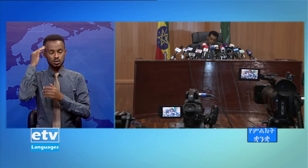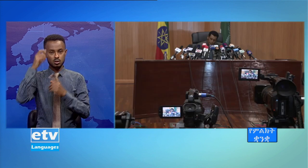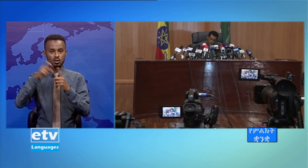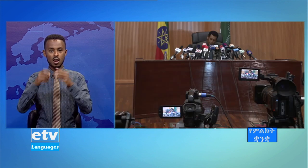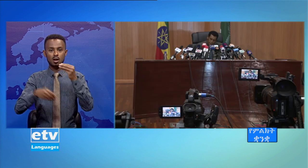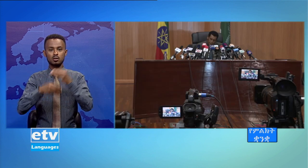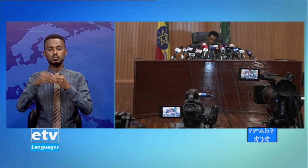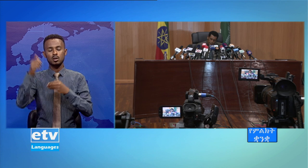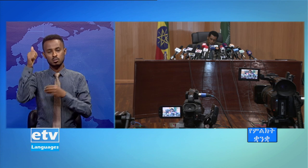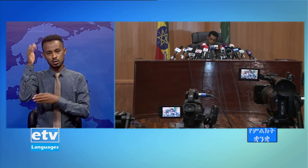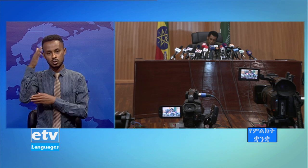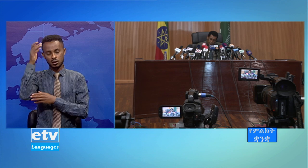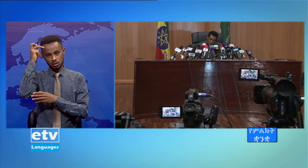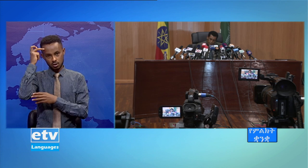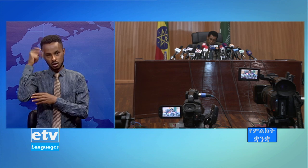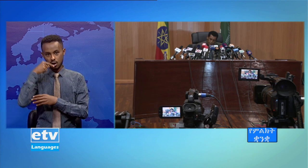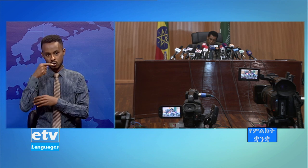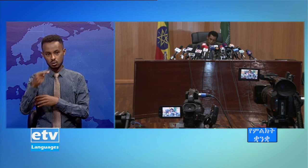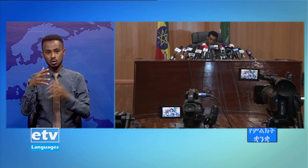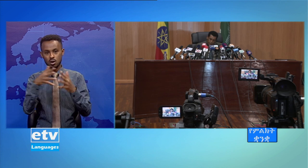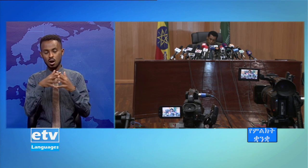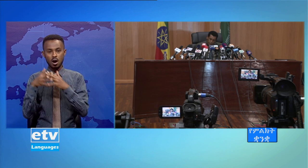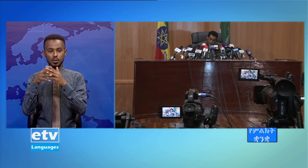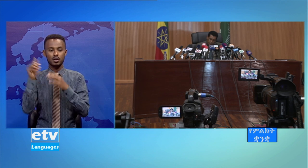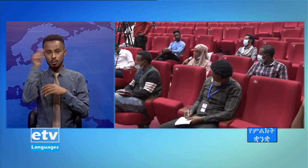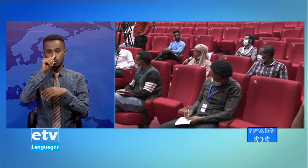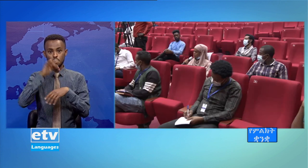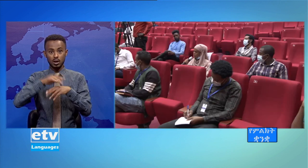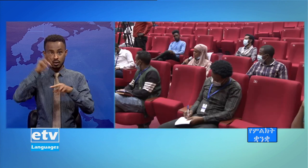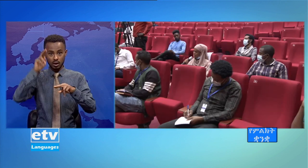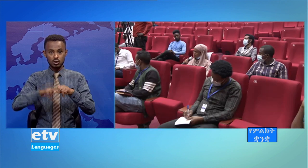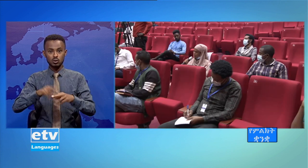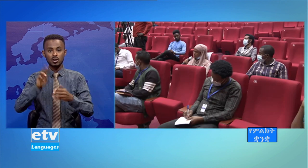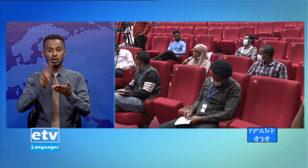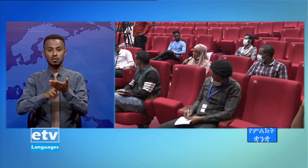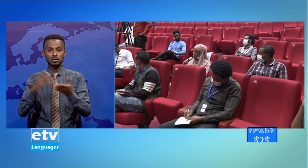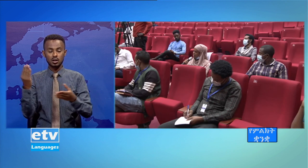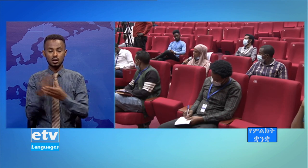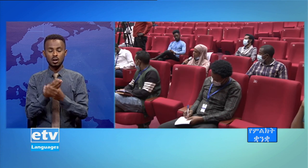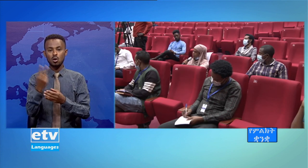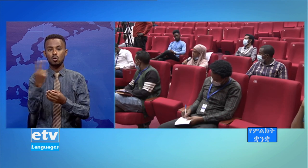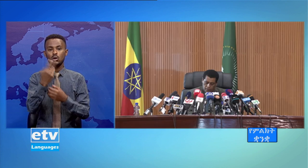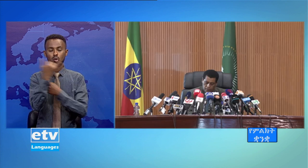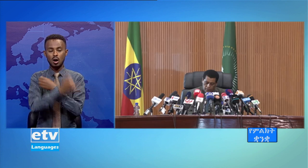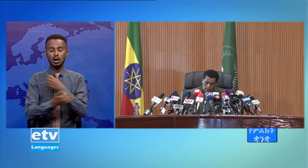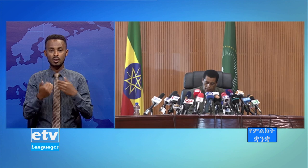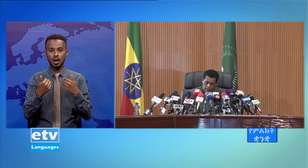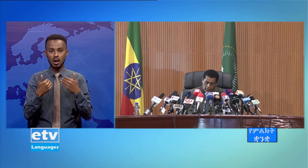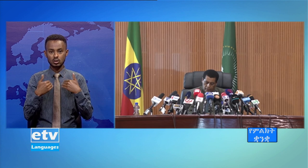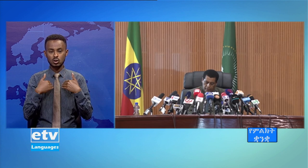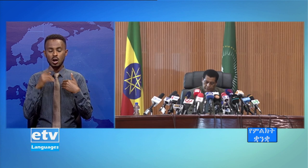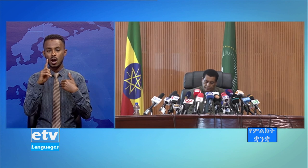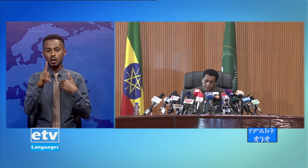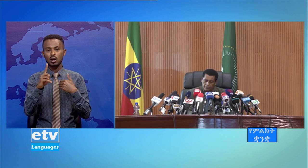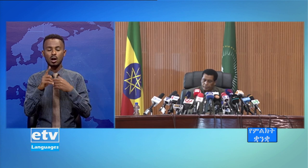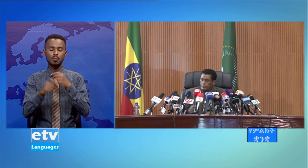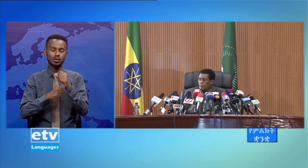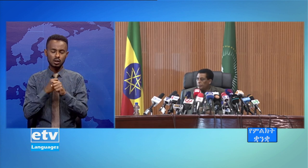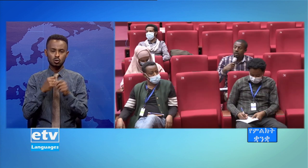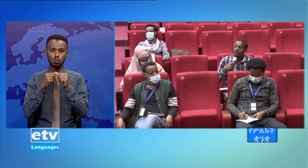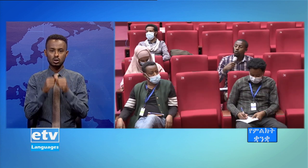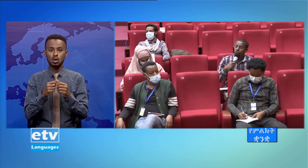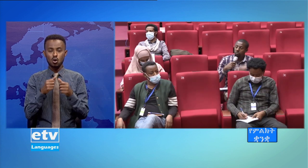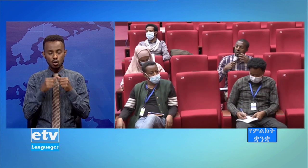አቀባይ አምባሳደር ዲና ተናገሩት። አሜሪካ በኢትዮጵያ ላይ ጣለችው የቪዛ እገዳ ሁለቱ ሀገራት ያላቸውን 120 አመታት ያስቆጠረ